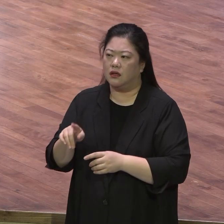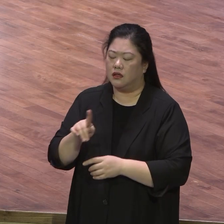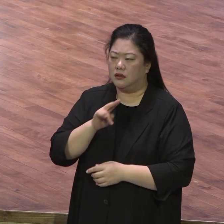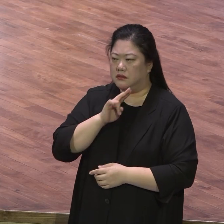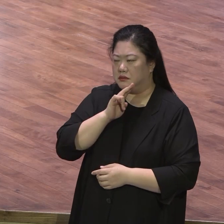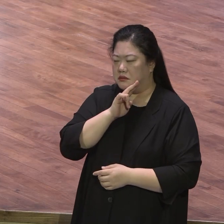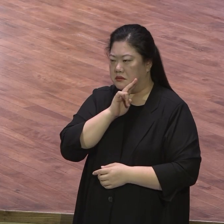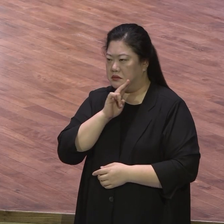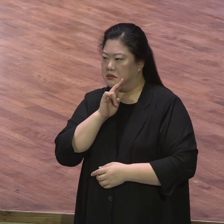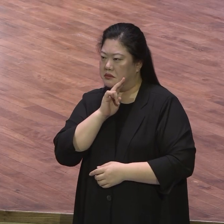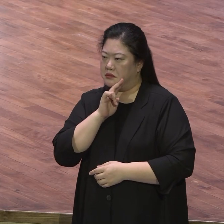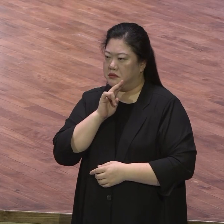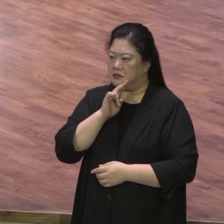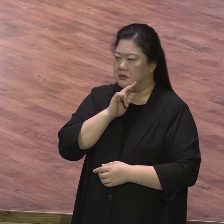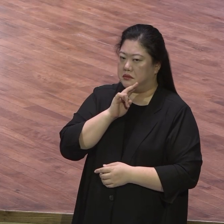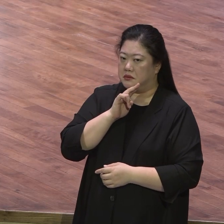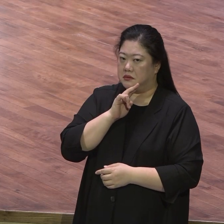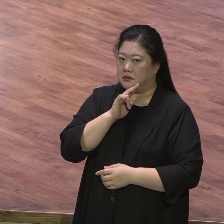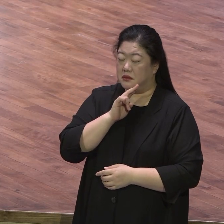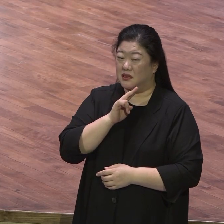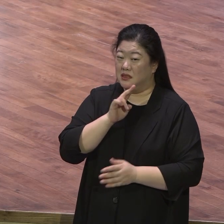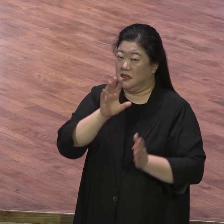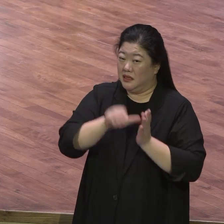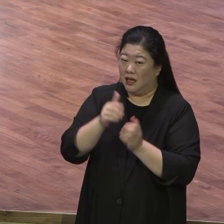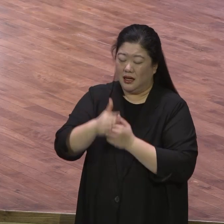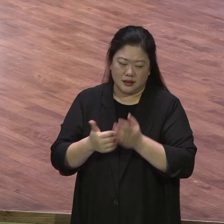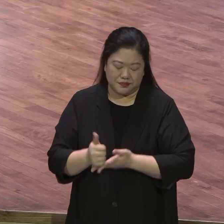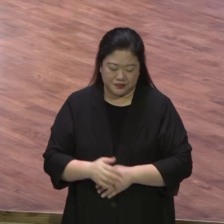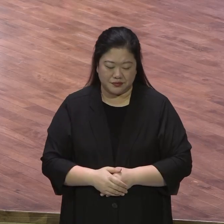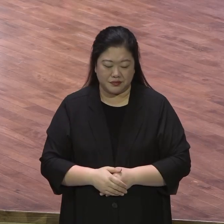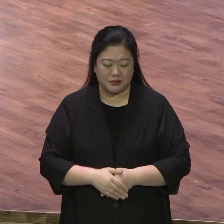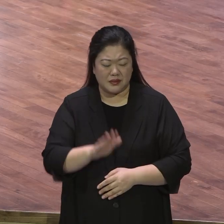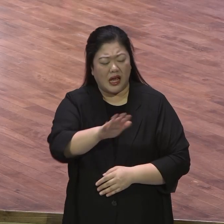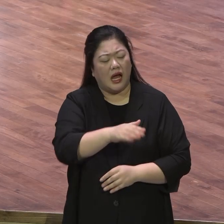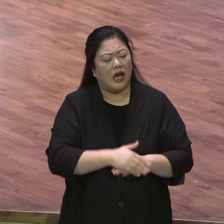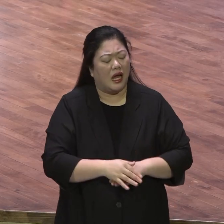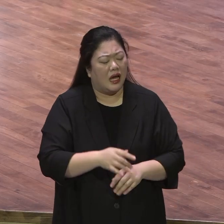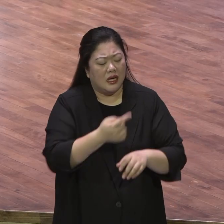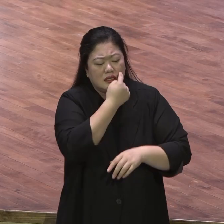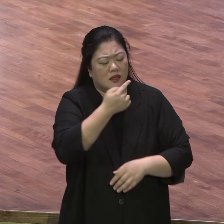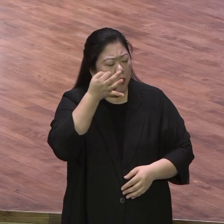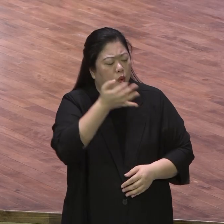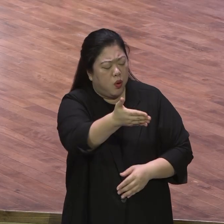아론의 상난 지팡이를 은약괴 안에 넣어라 그랬어요.